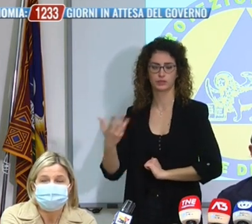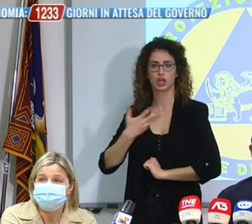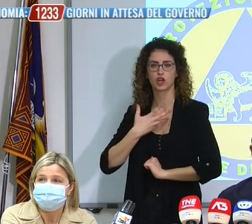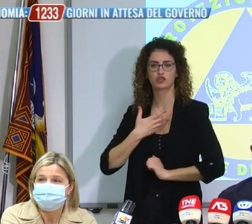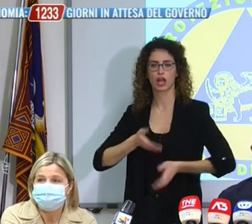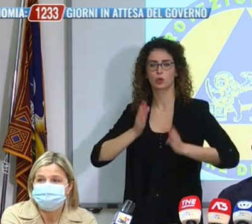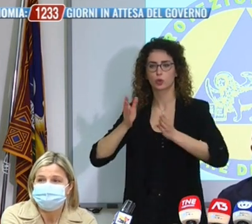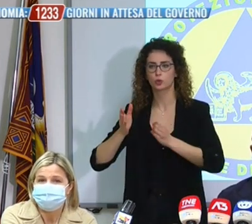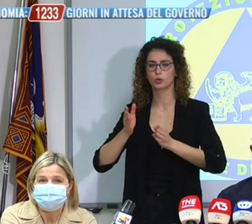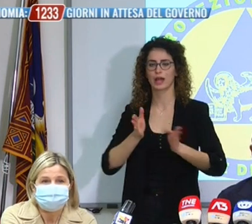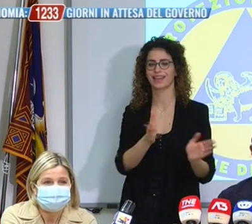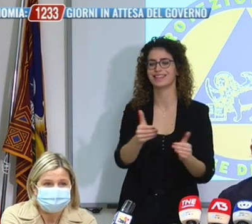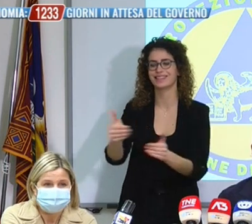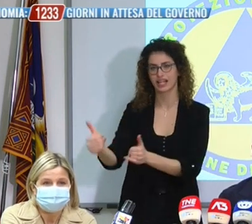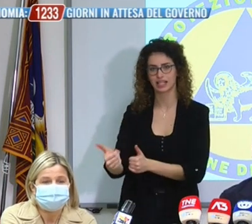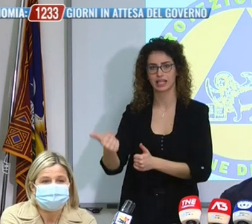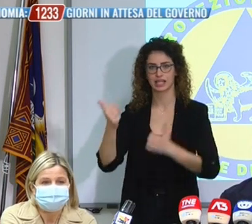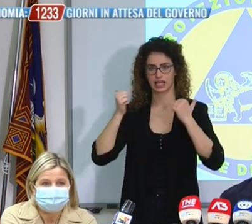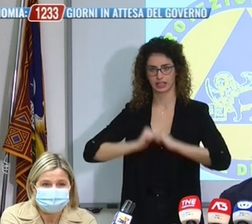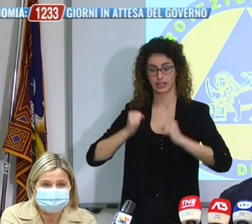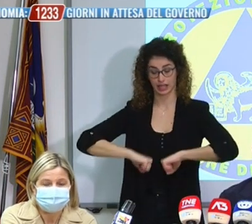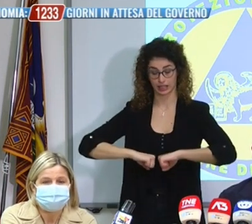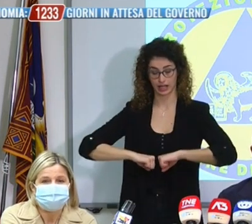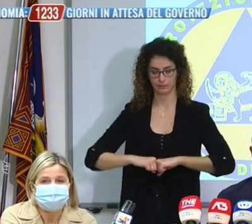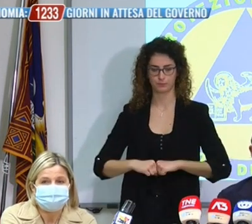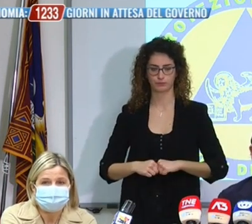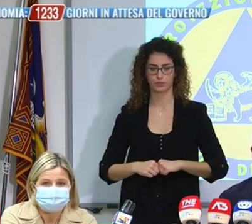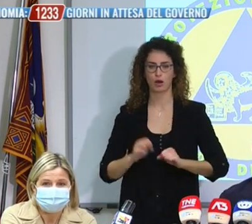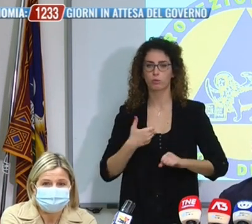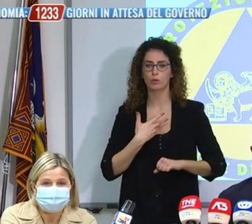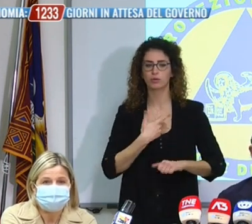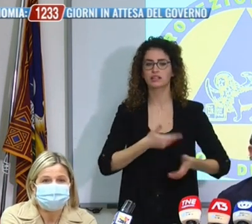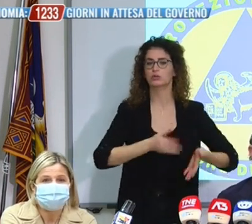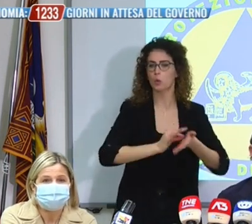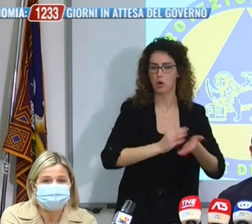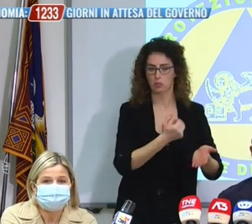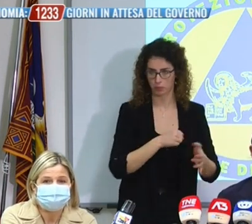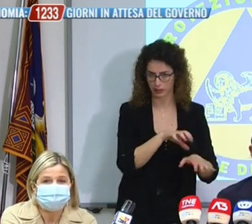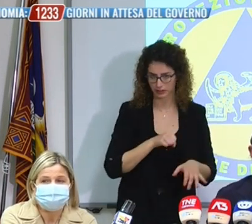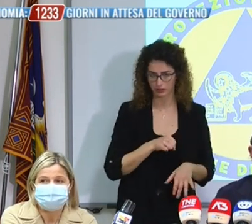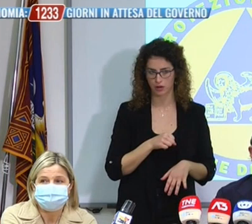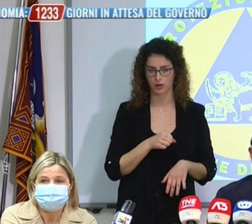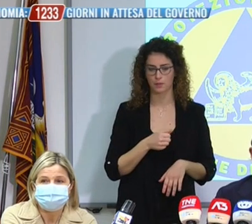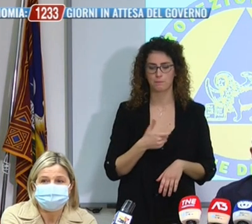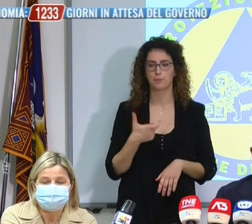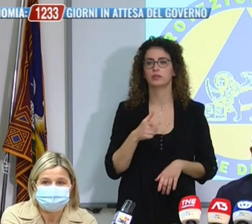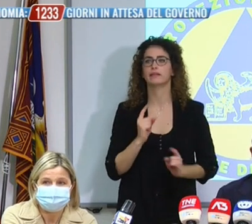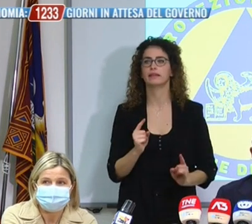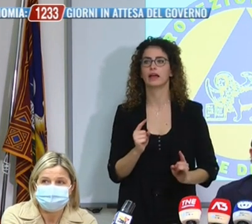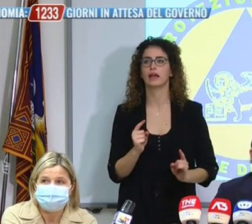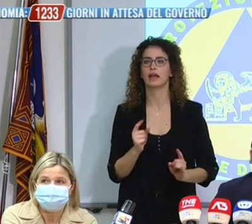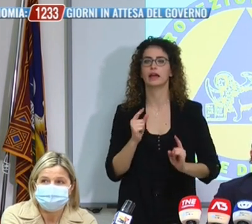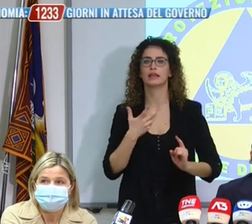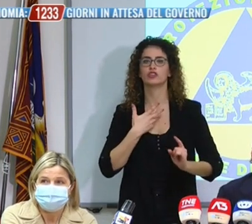strutture distrettuali, dei distretti sanitari, possiamo utilizzare plessi scolastici, perché comunque se dovesse capitare che ci